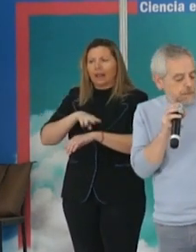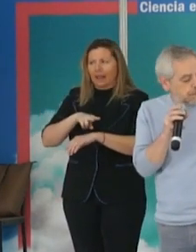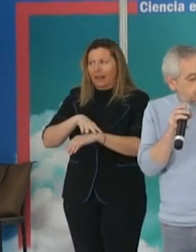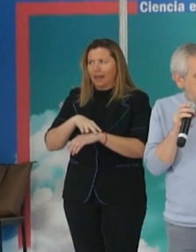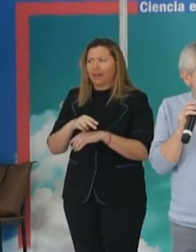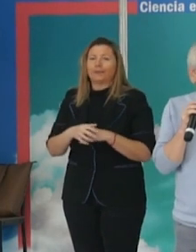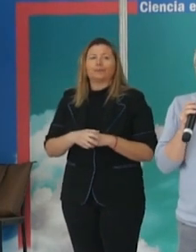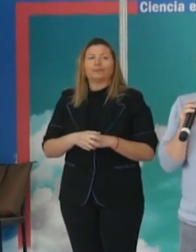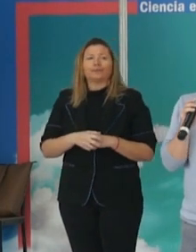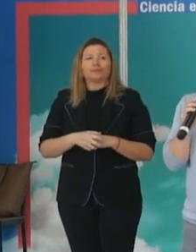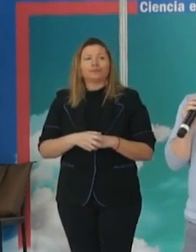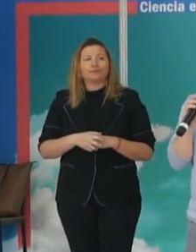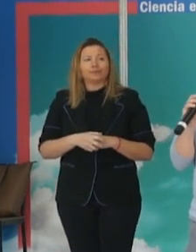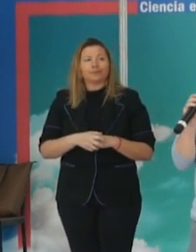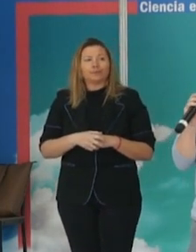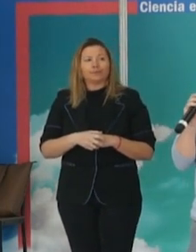Andalucía.